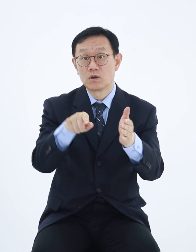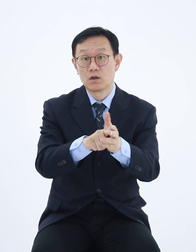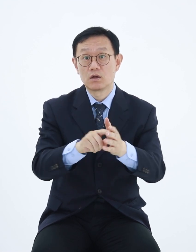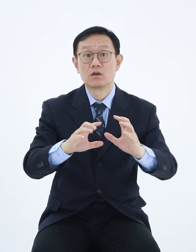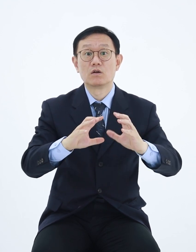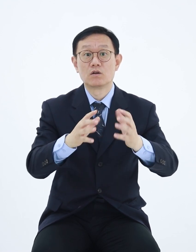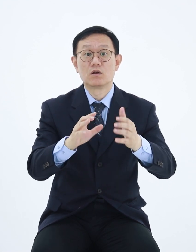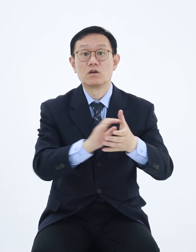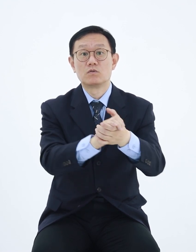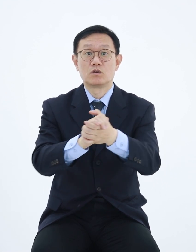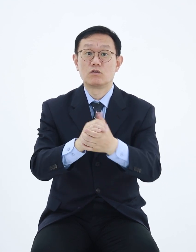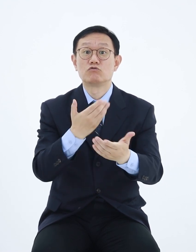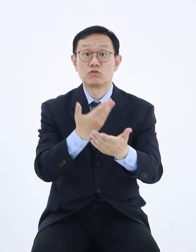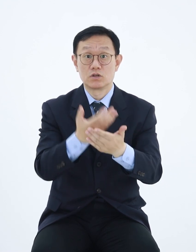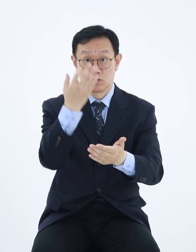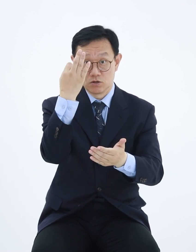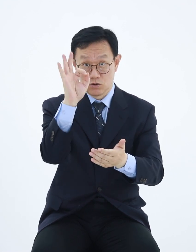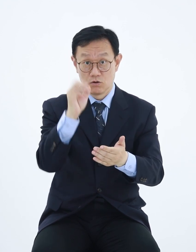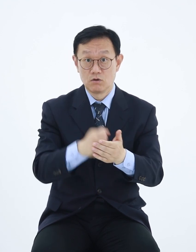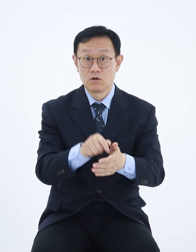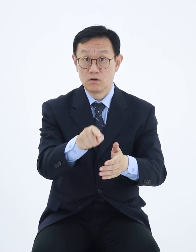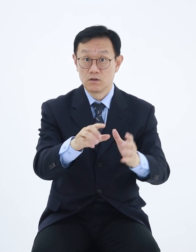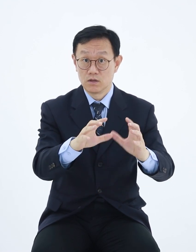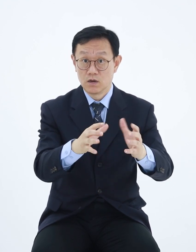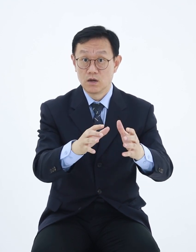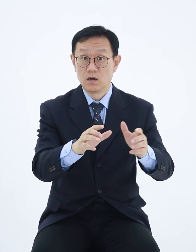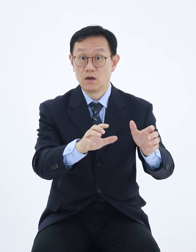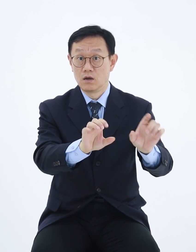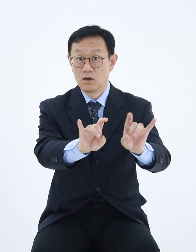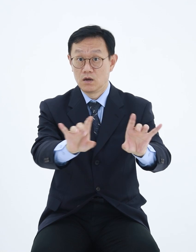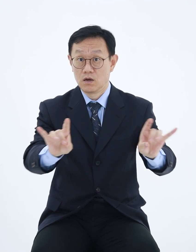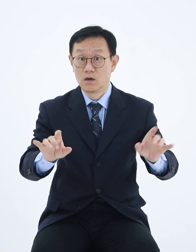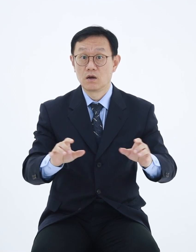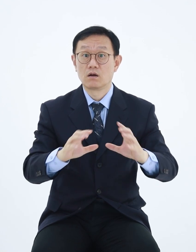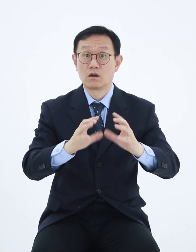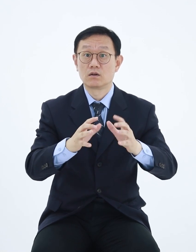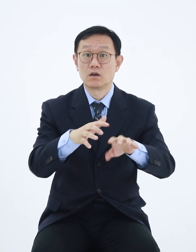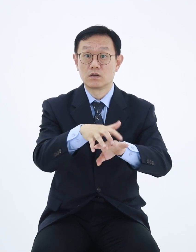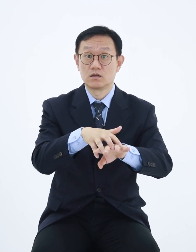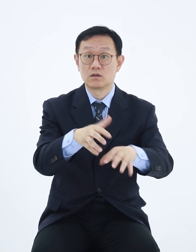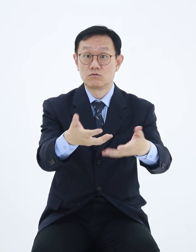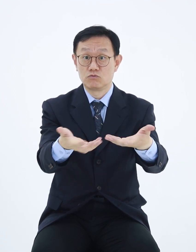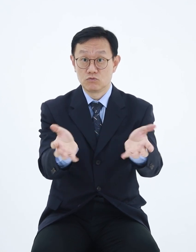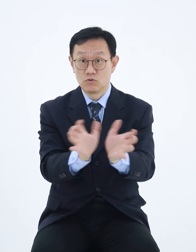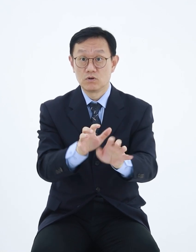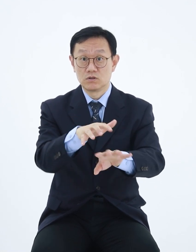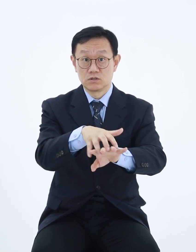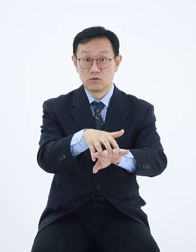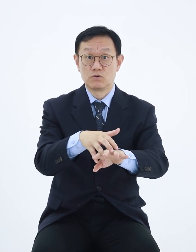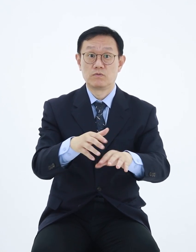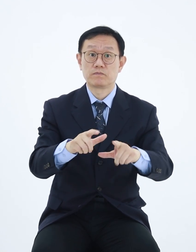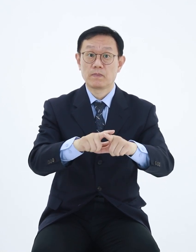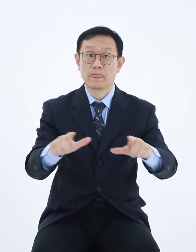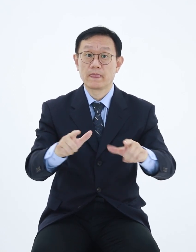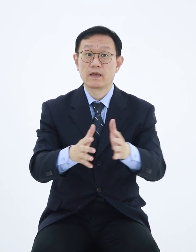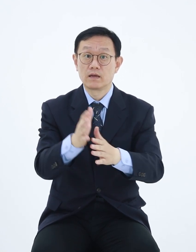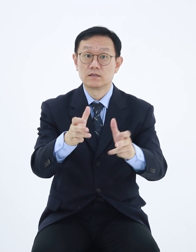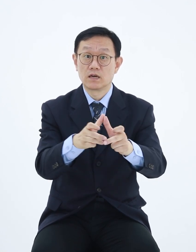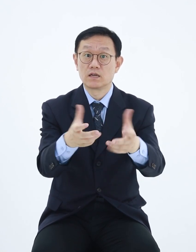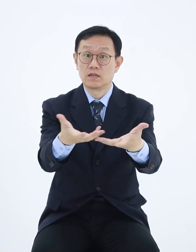중요성을 인정하고 당사국과는 물론 관련 국제기구 및 지역기구, 시민단체, 장애인단체와의 협력을